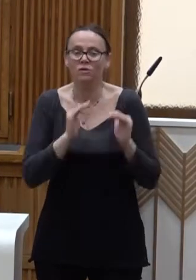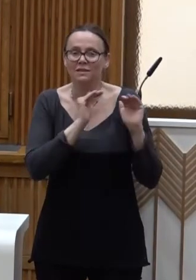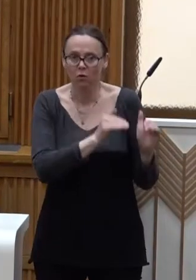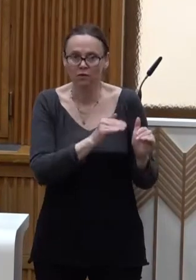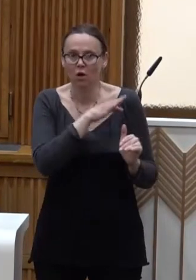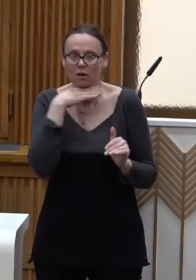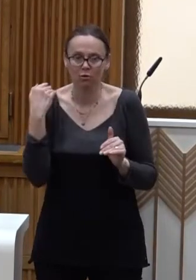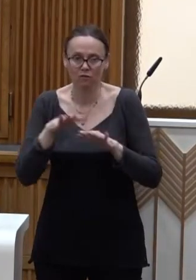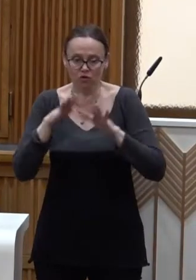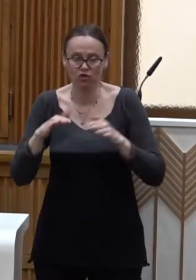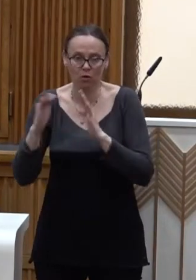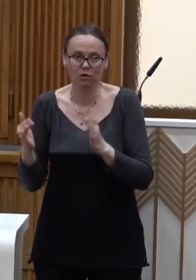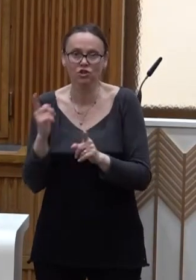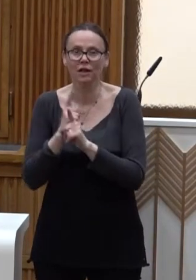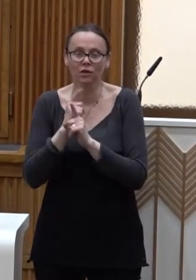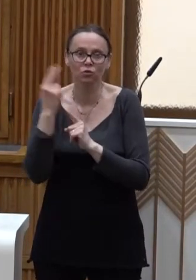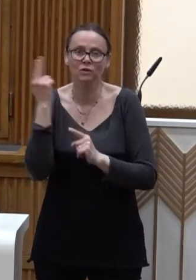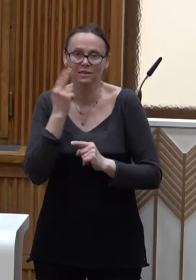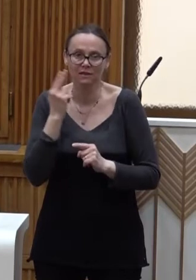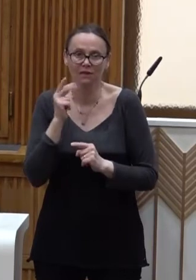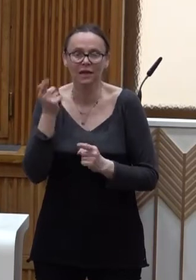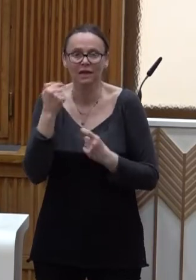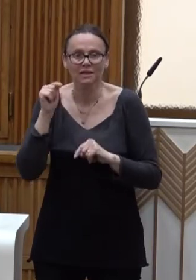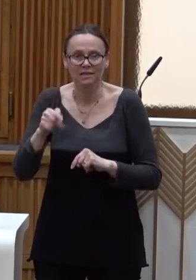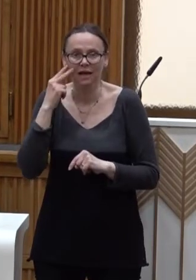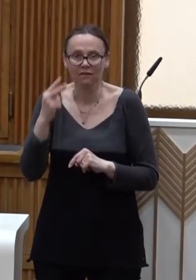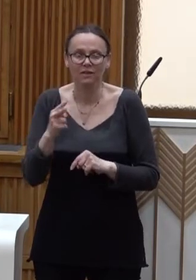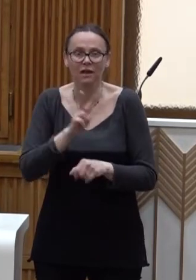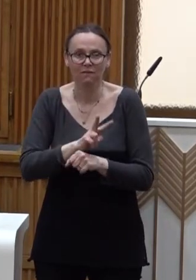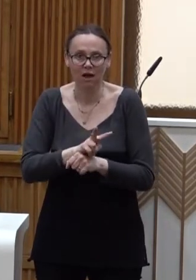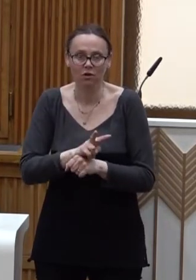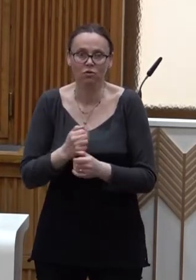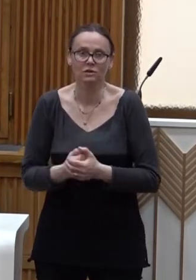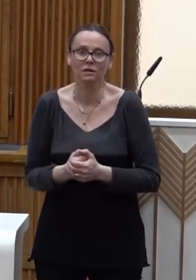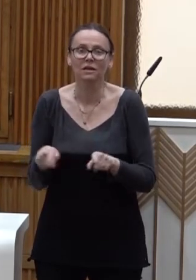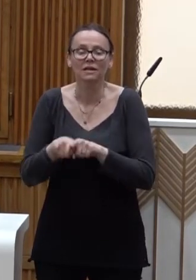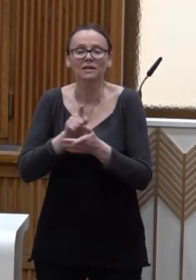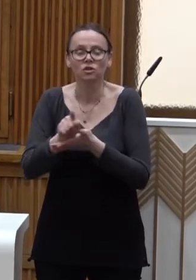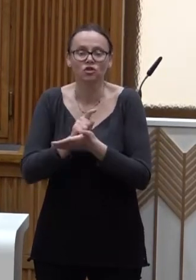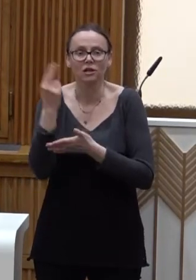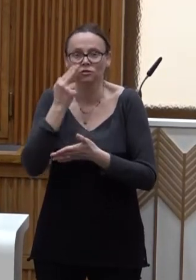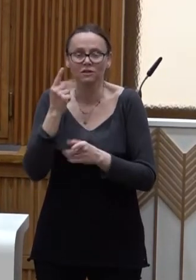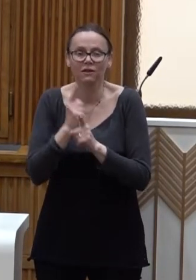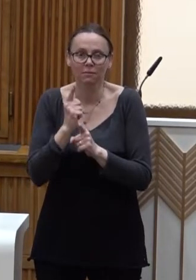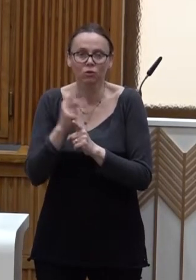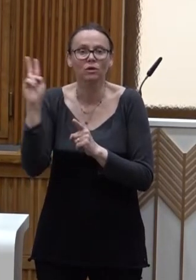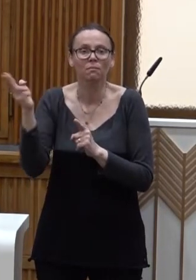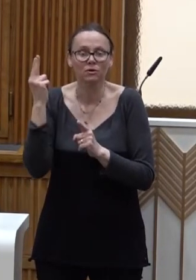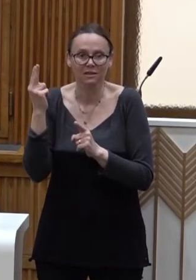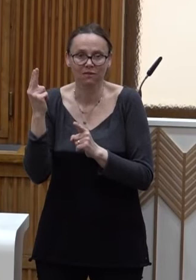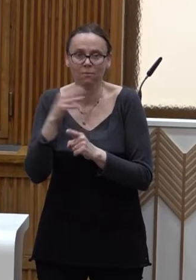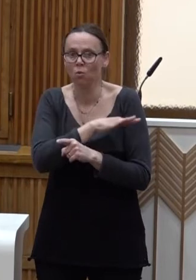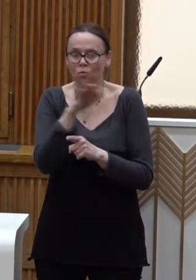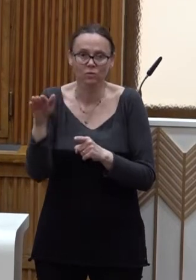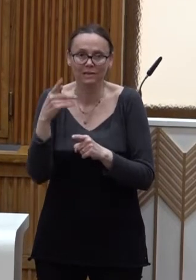zagotavljamo dovoljšne količine in pa tudi seveda z tega vidika varnost. Hkrati pa seveda tudi pozivamo